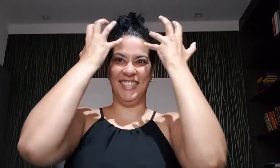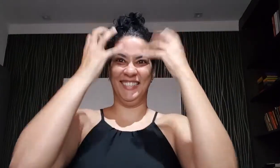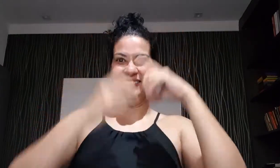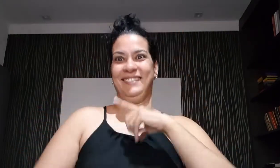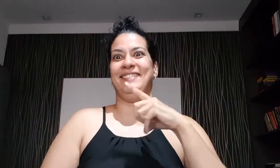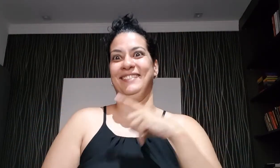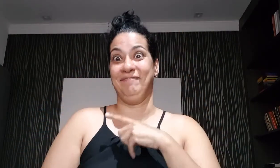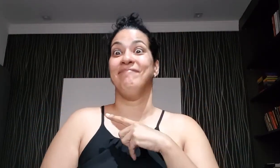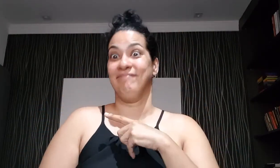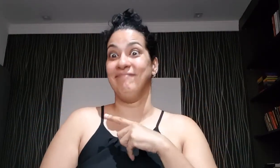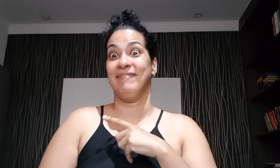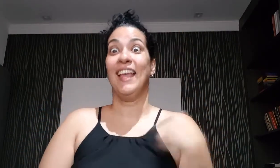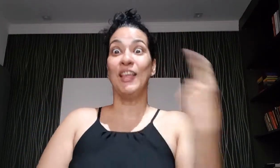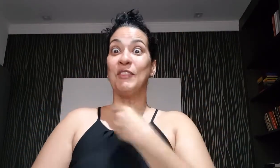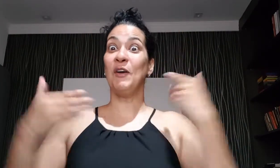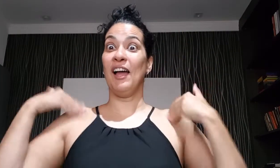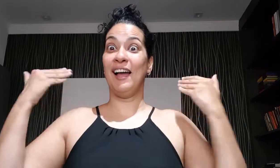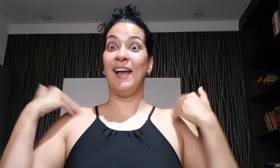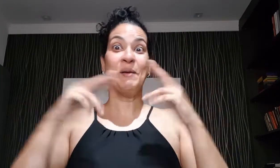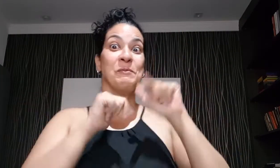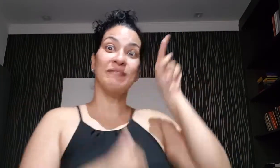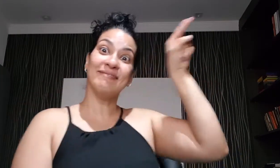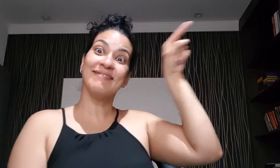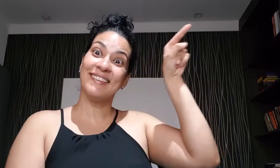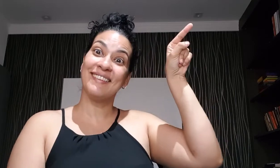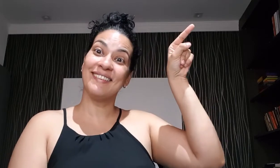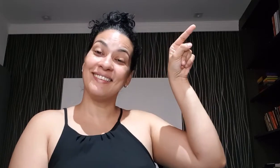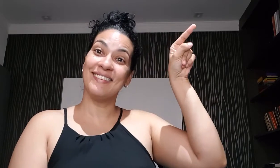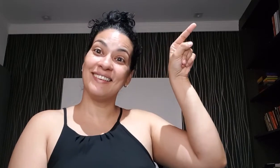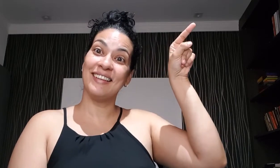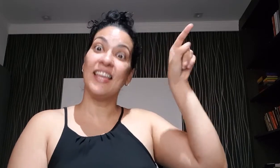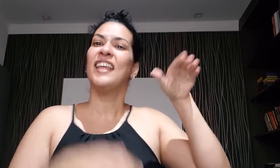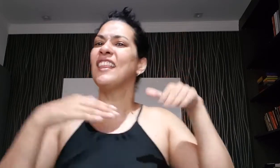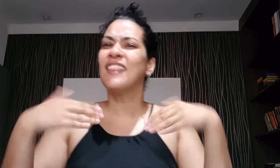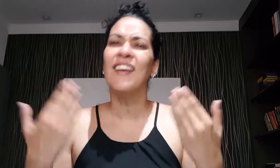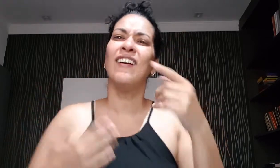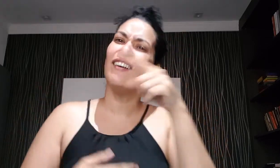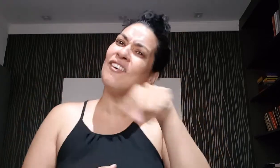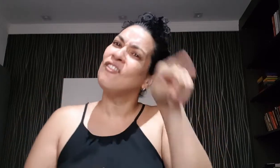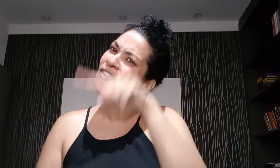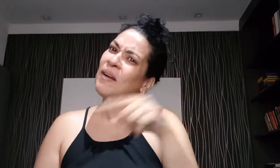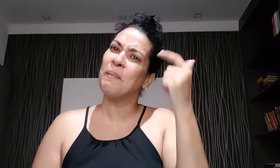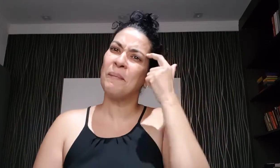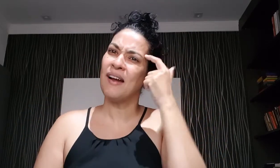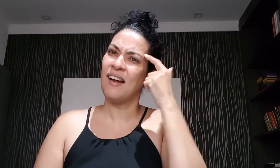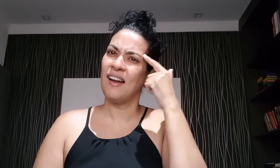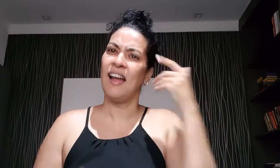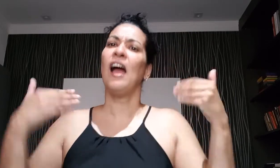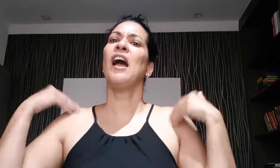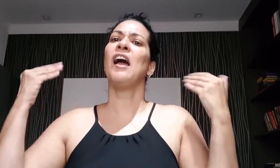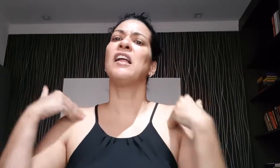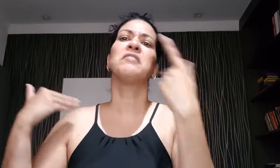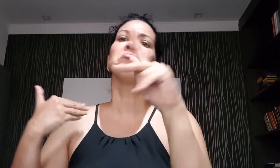dele que nós devemos nos alegrar. Então não coloque a sua alegria nas circunstâncias, mas coloque a